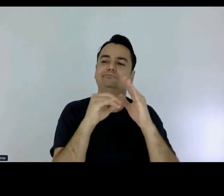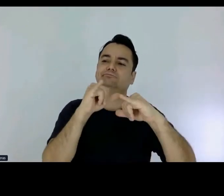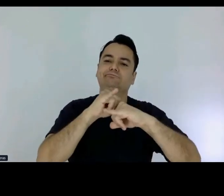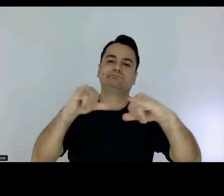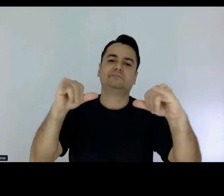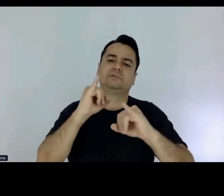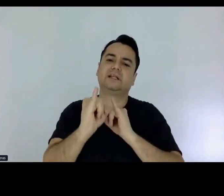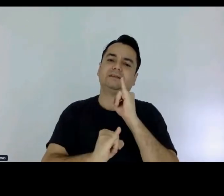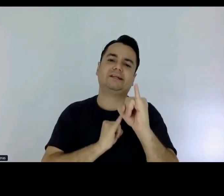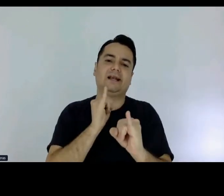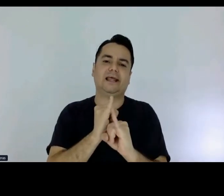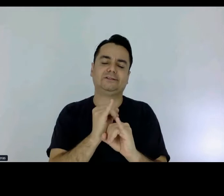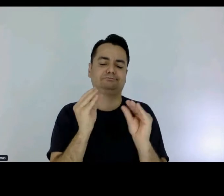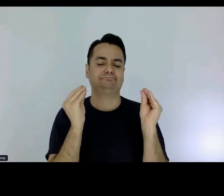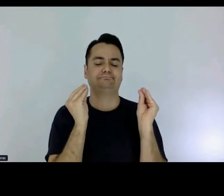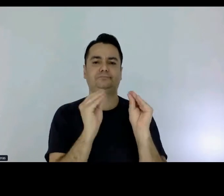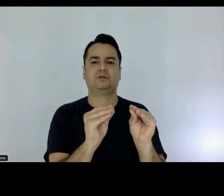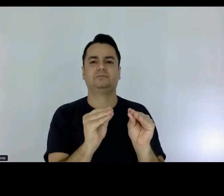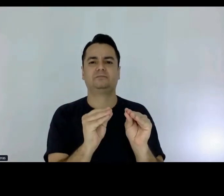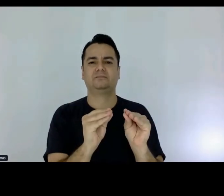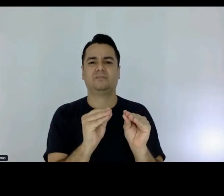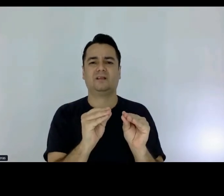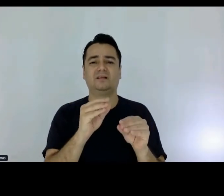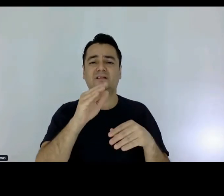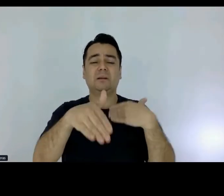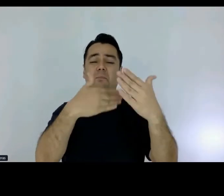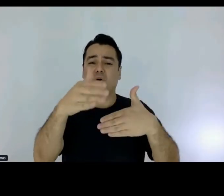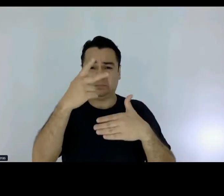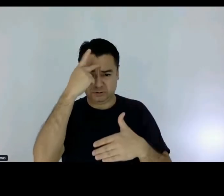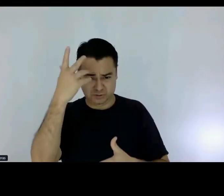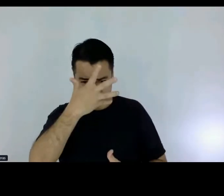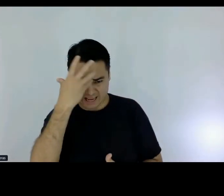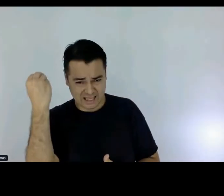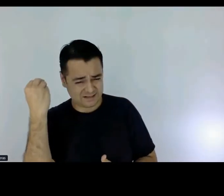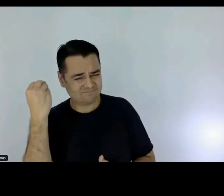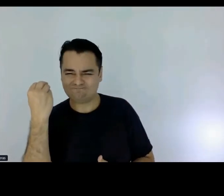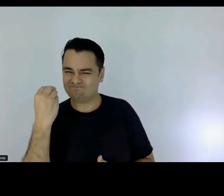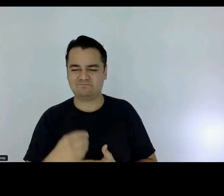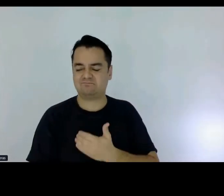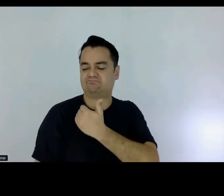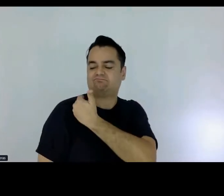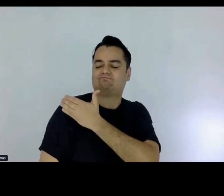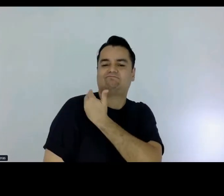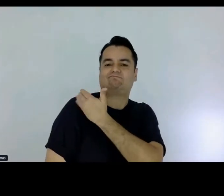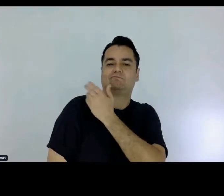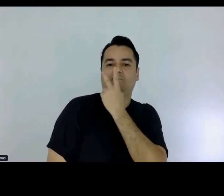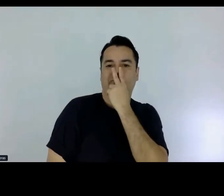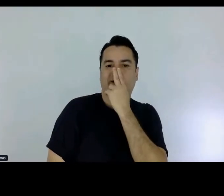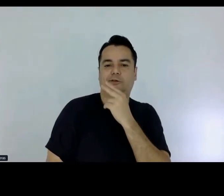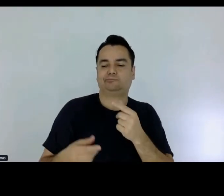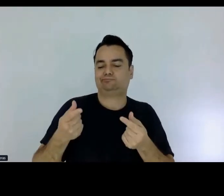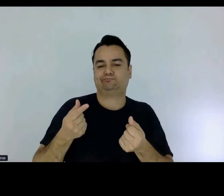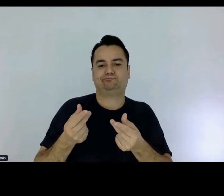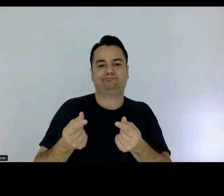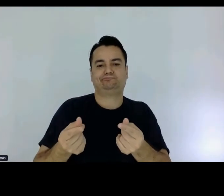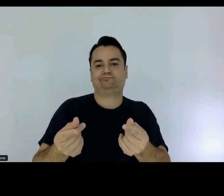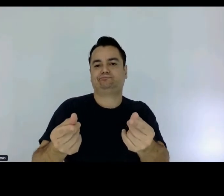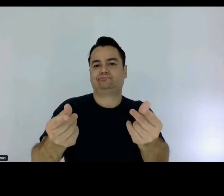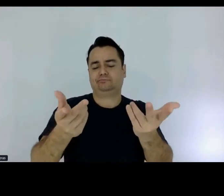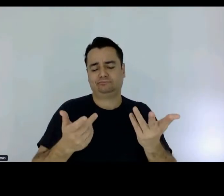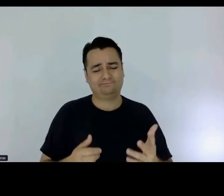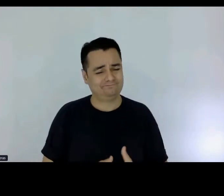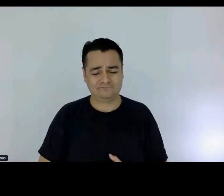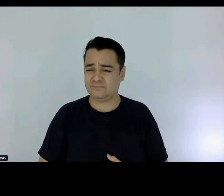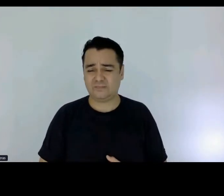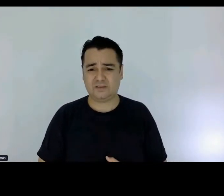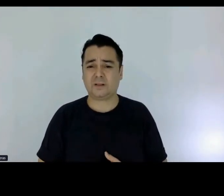né? Para que ninguém mais esqueça, pior, para que o preconceito ele se perpetue. Só que eu queria que isso estivesse apenas